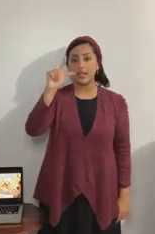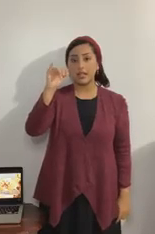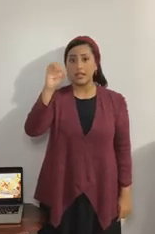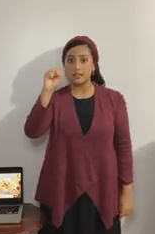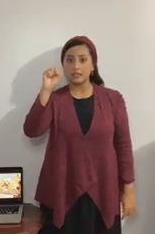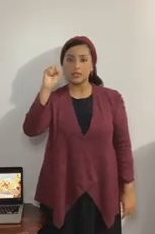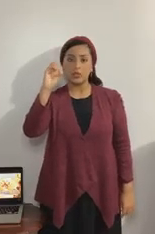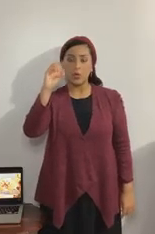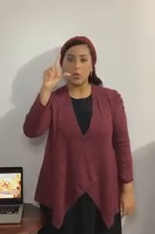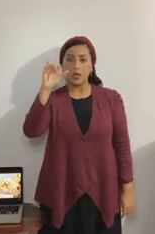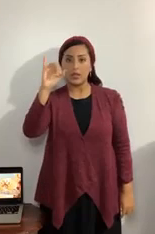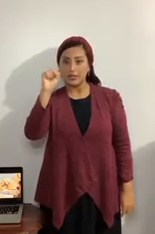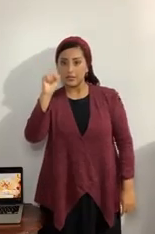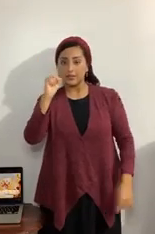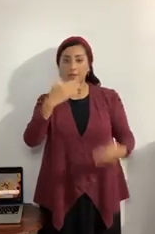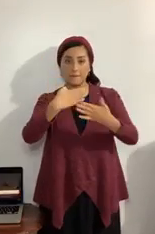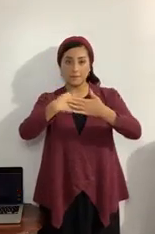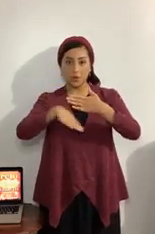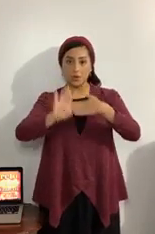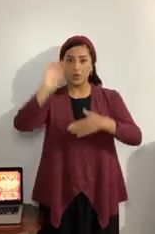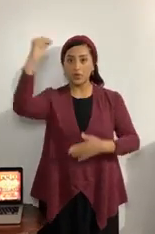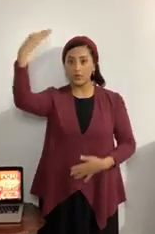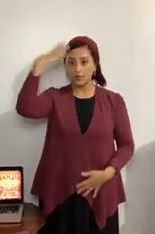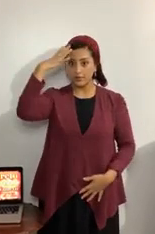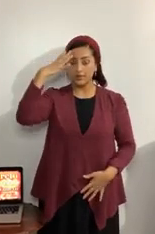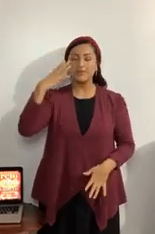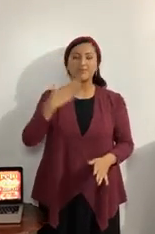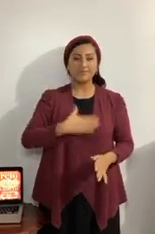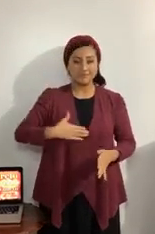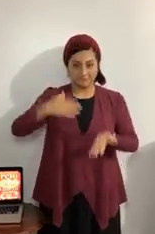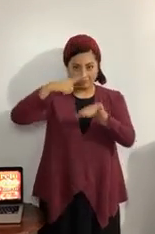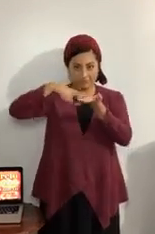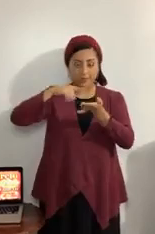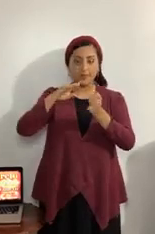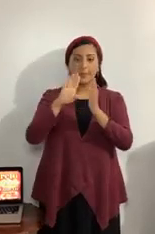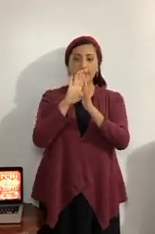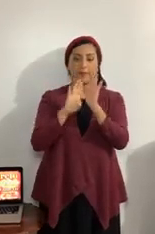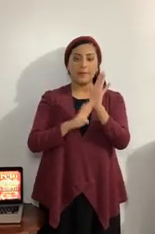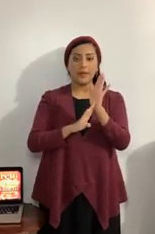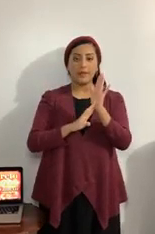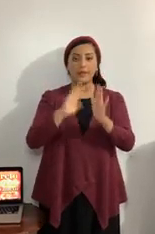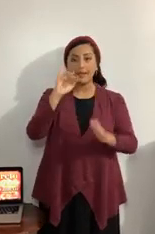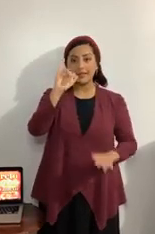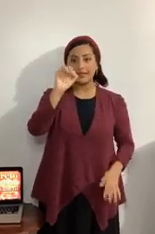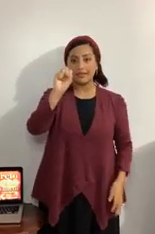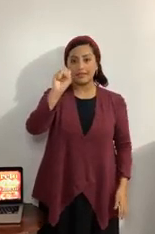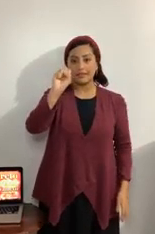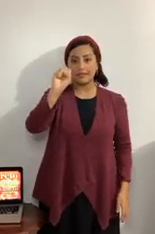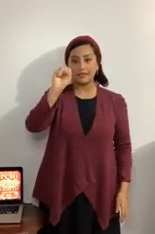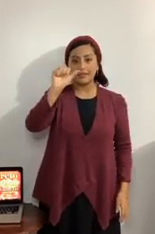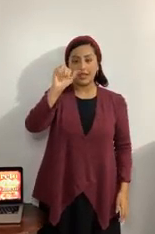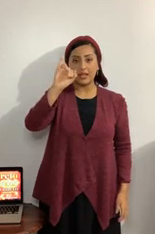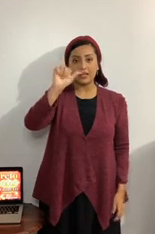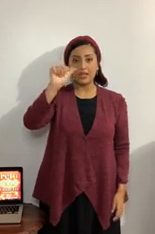el nacimiento del sol. Entonces vamos por favor rápidamente, amados, a Isaíahu